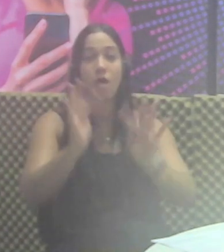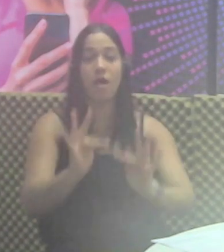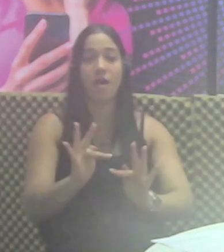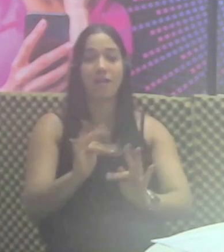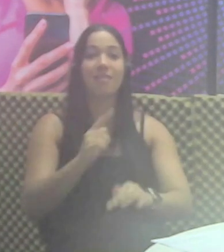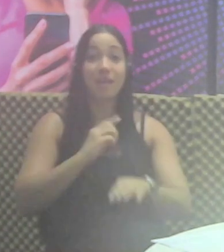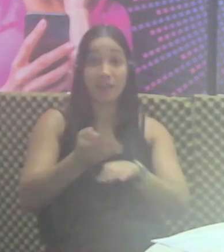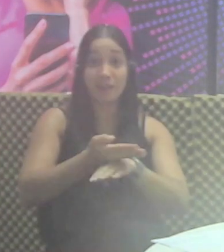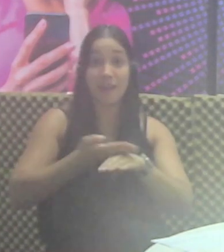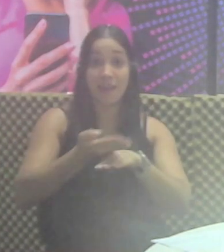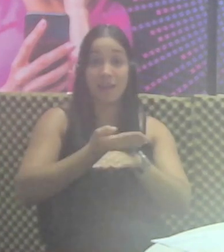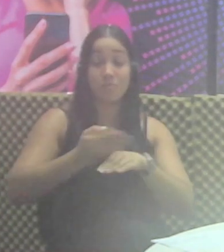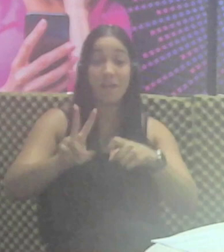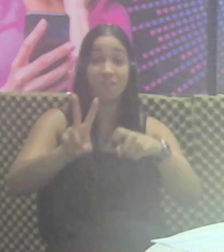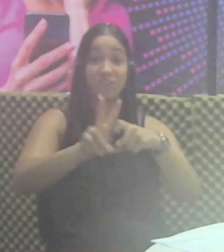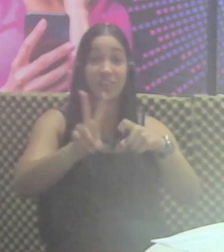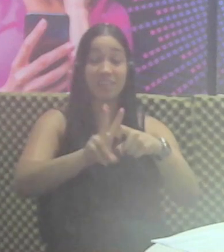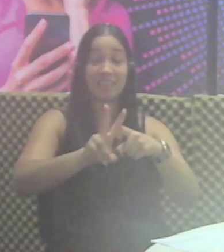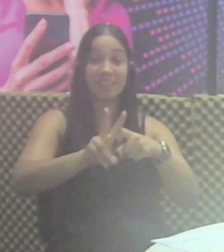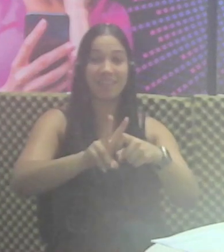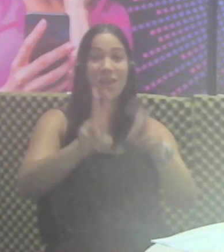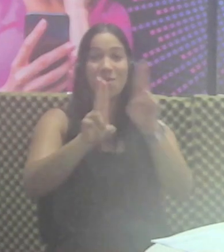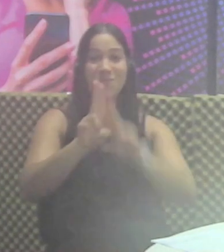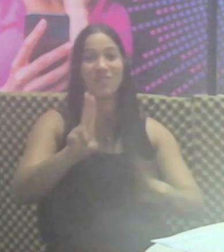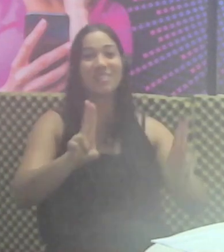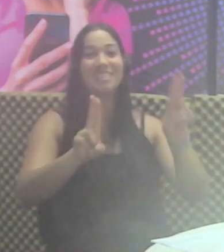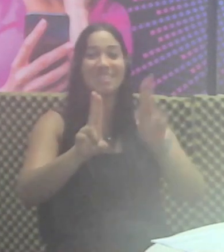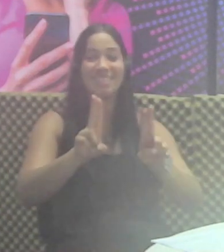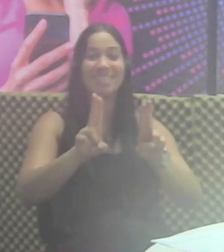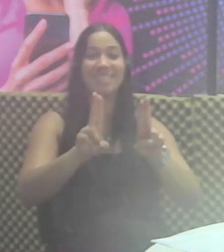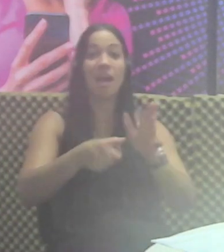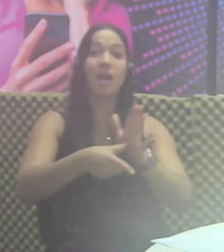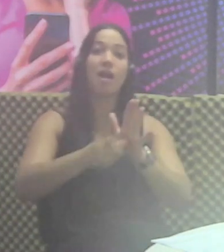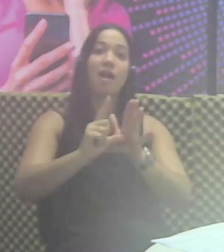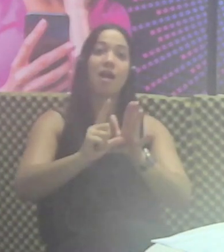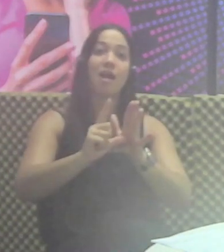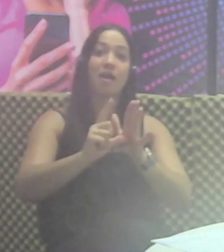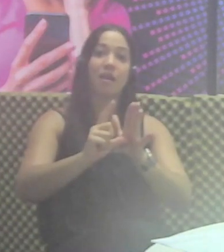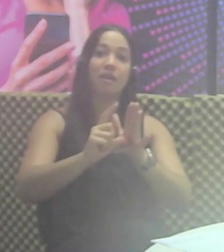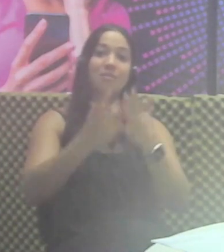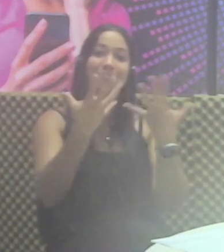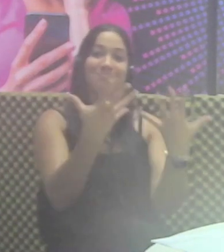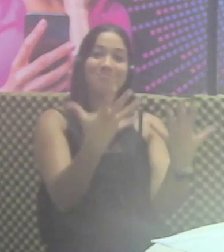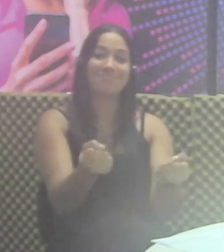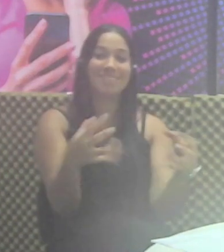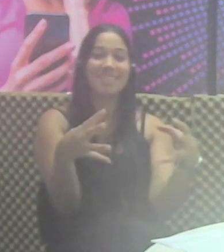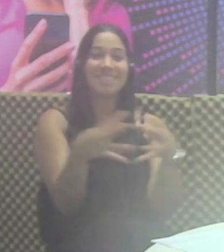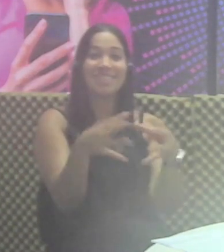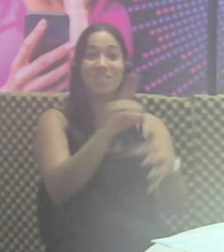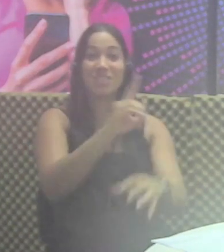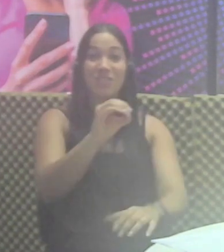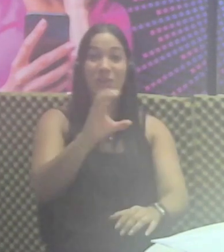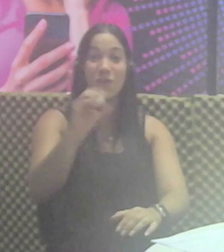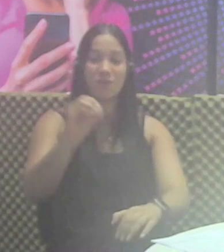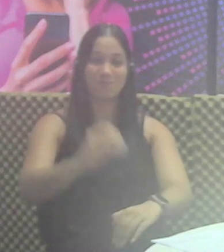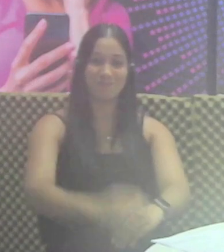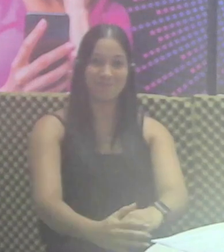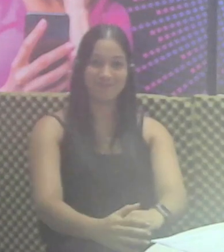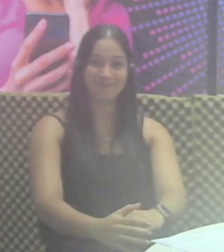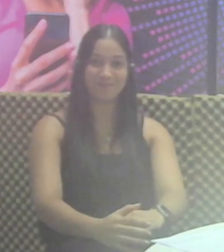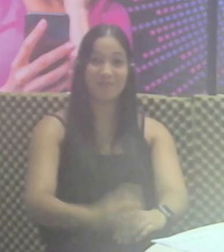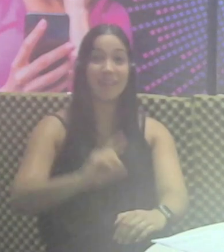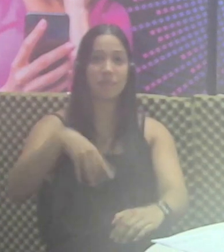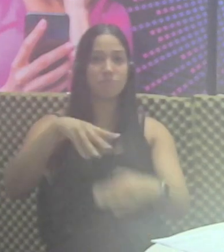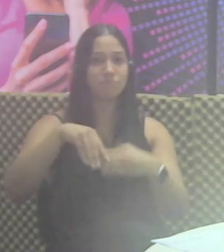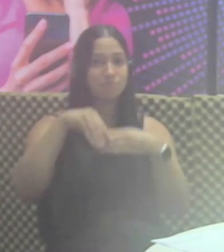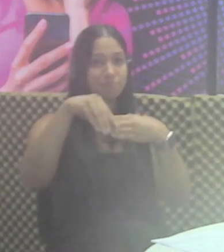setor de animais silvestres da Universidade Federal de Uberlândia antes de ser recebida pela equipe do zoológico, após